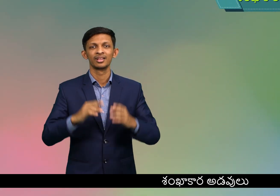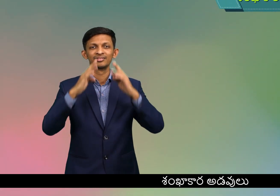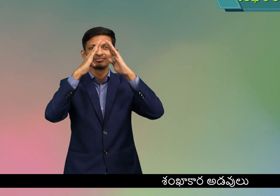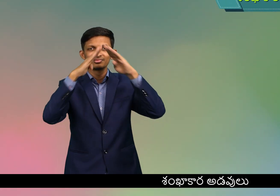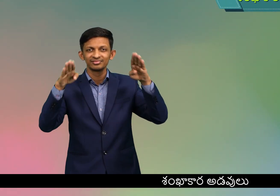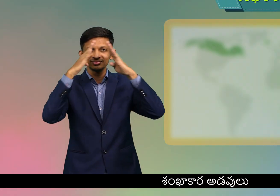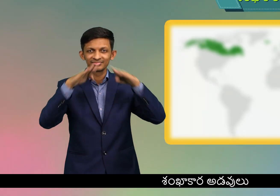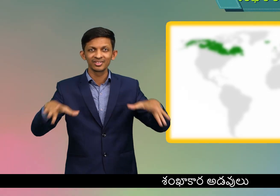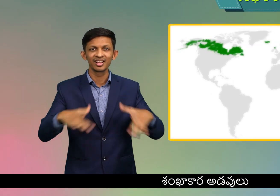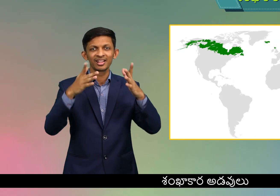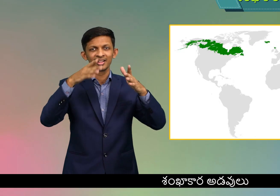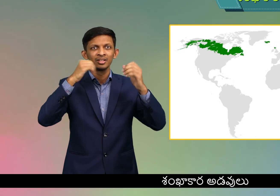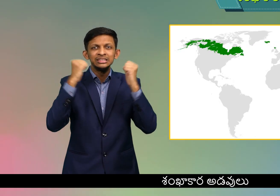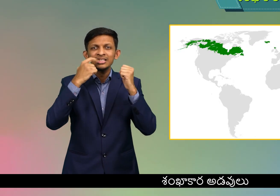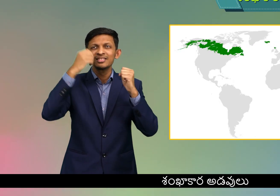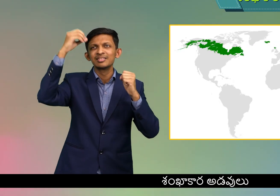శంఖాకార అడవులు.